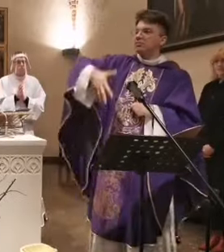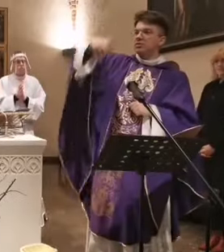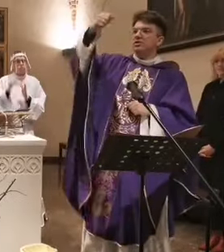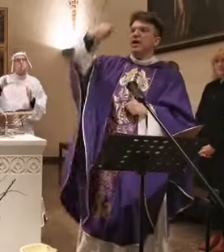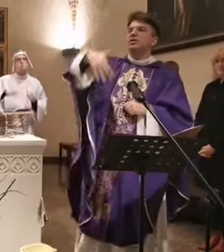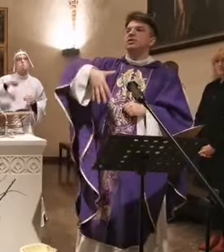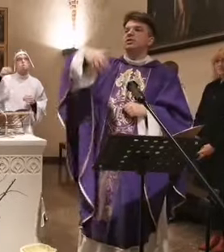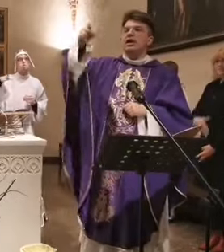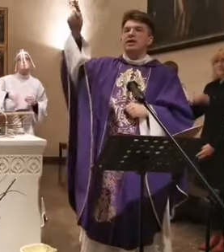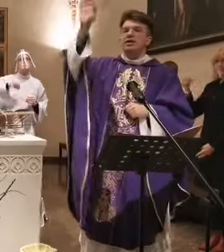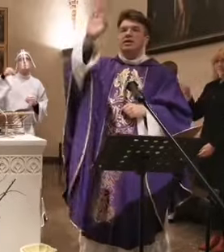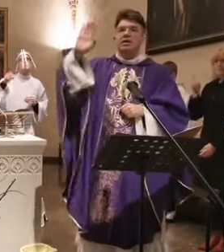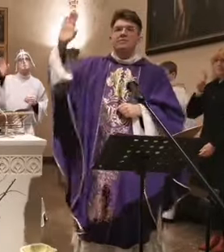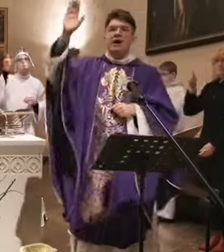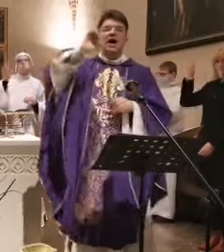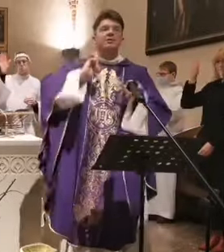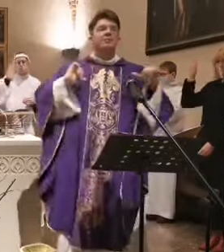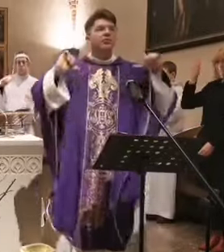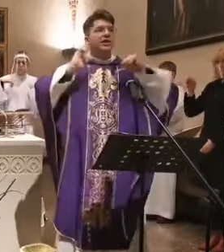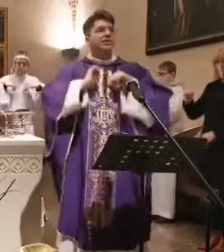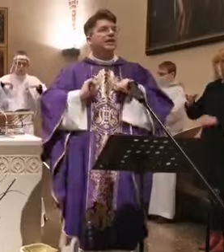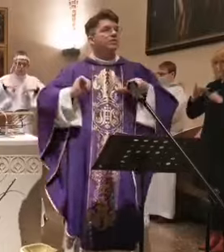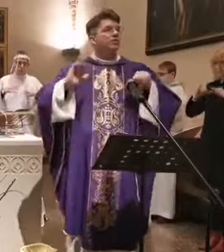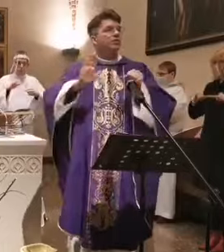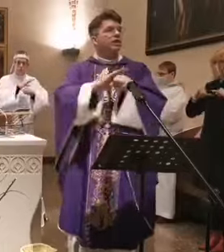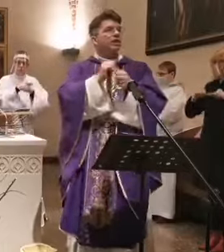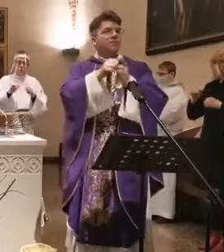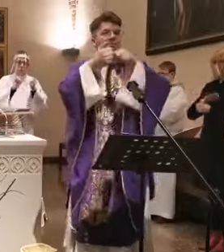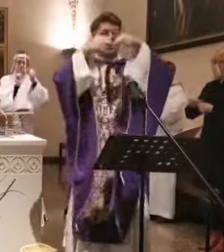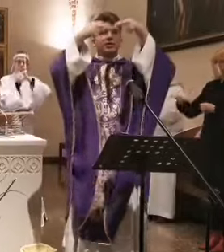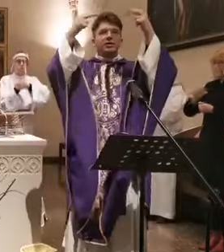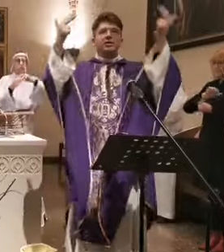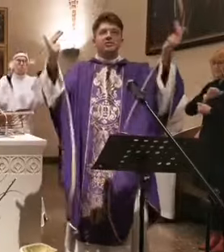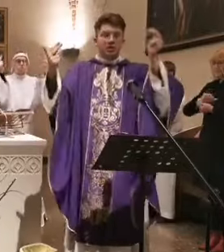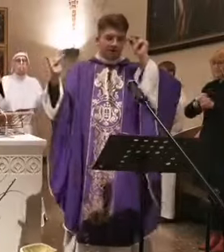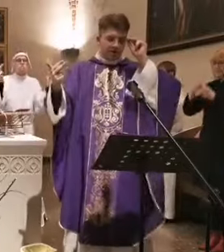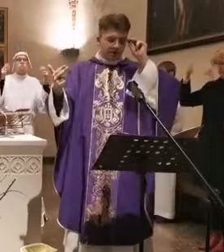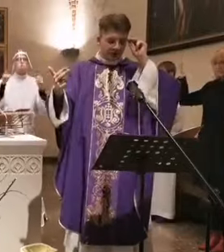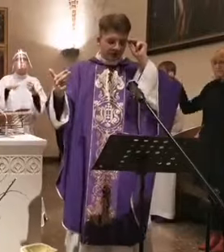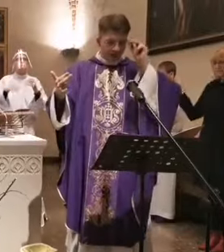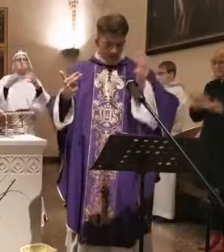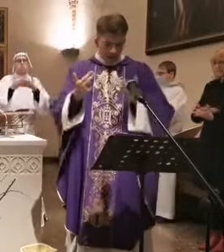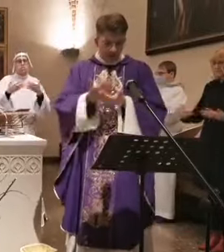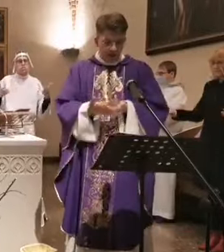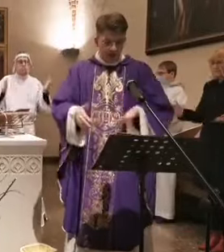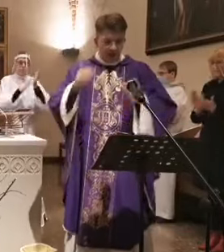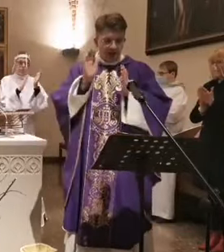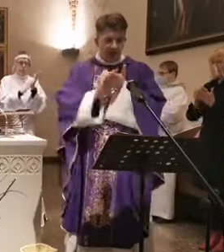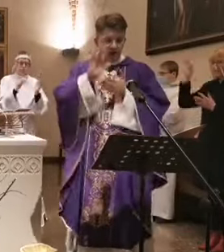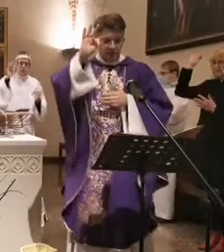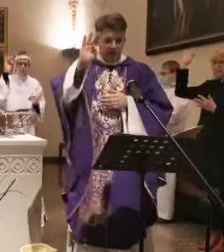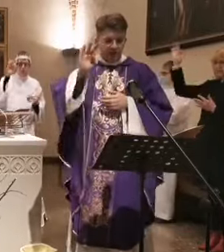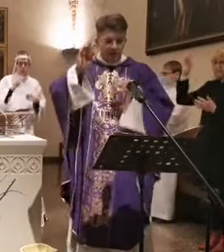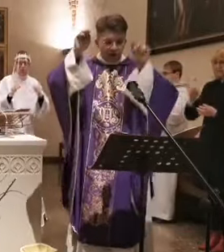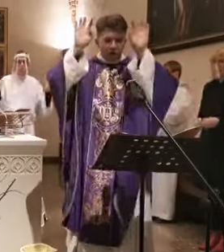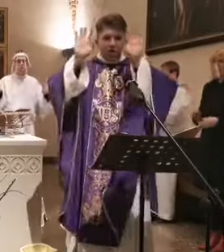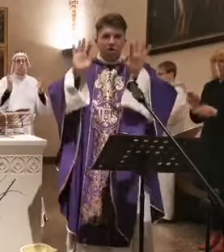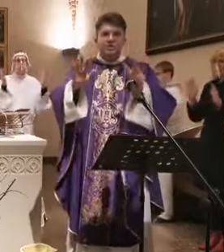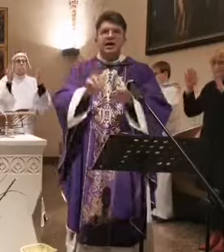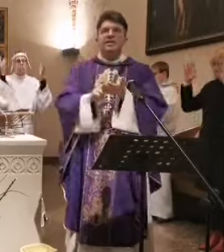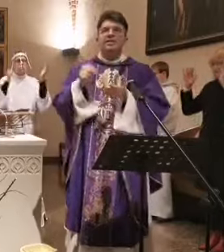Święty, święty, święty, Pan Bóg zastępu, pełne są niebiosa i ziemia chwały